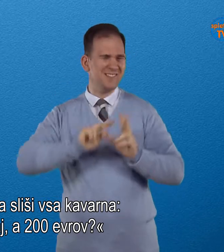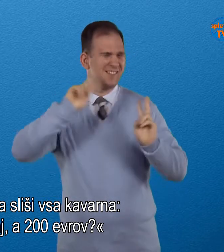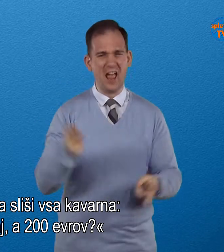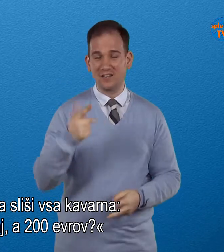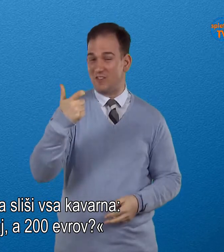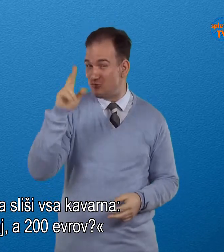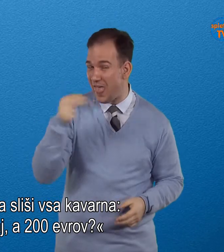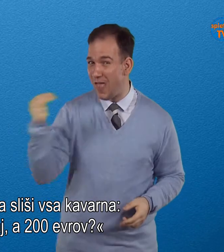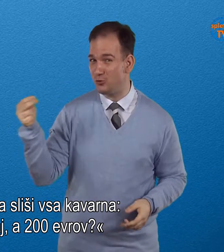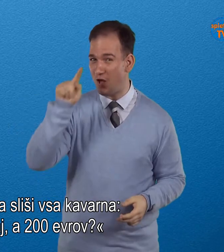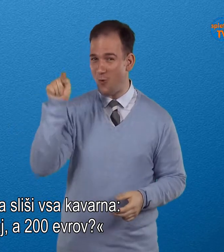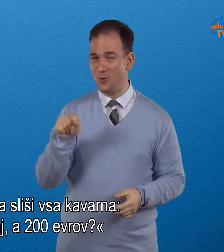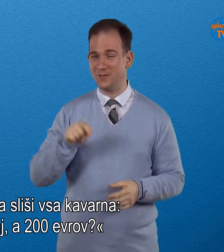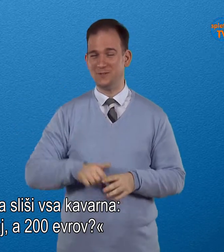"Kaj? A 200 evrov?"